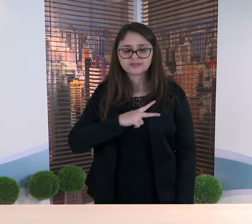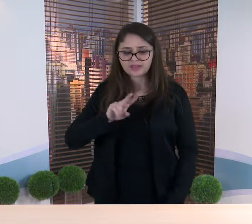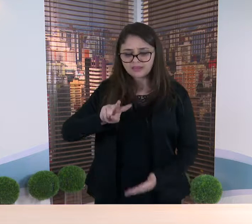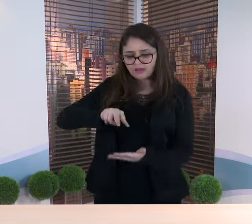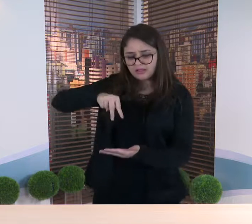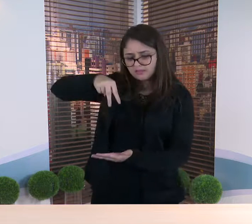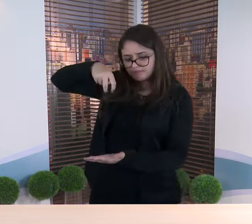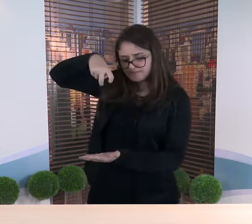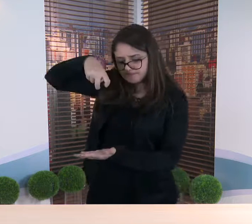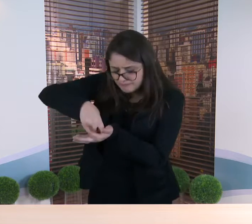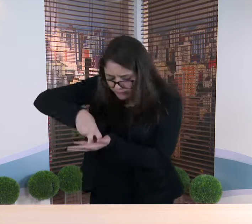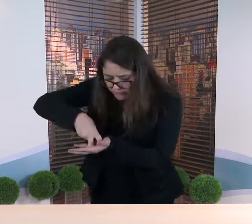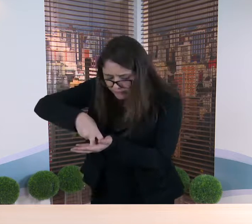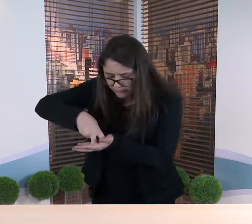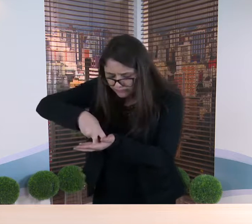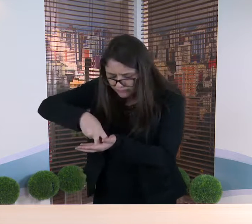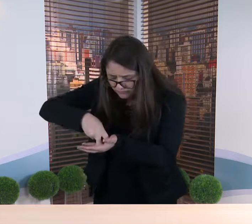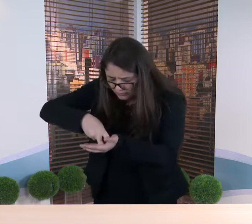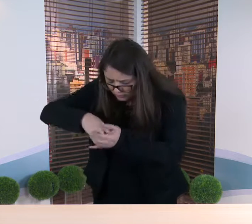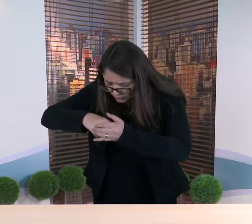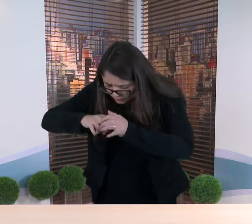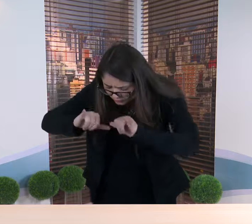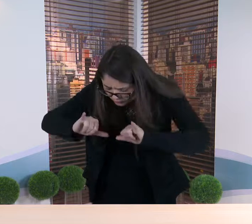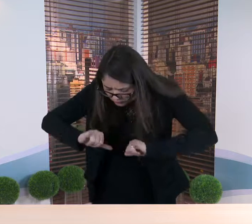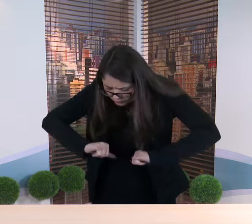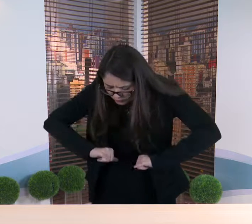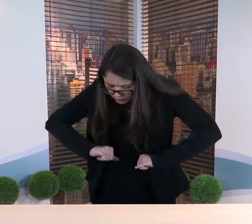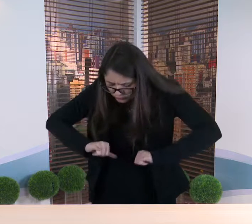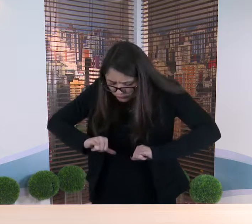chão, prostrando o seu sofrimento